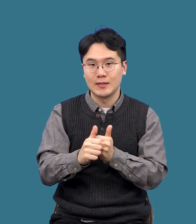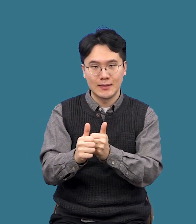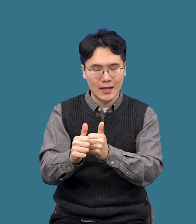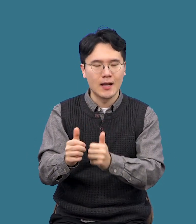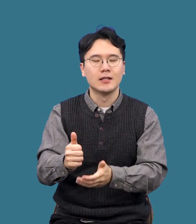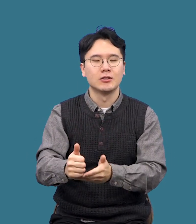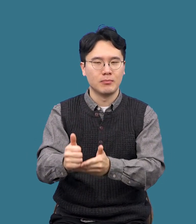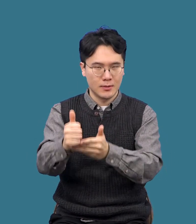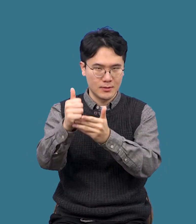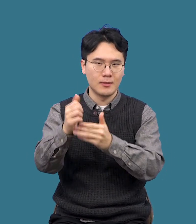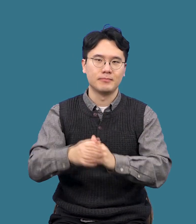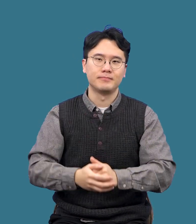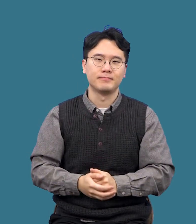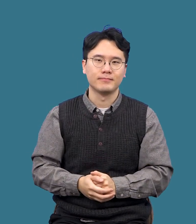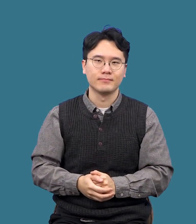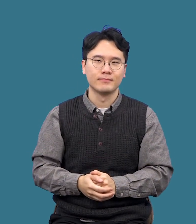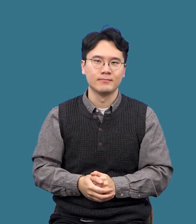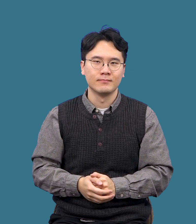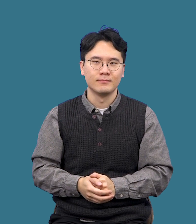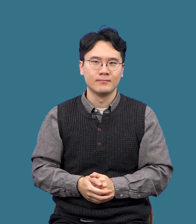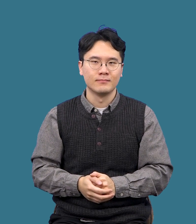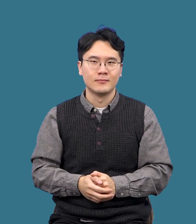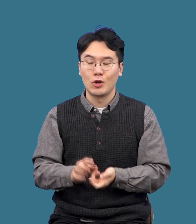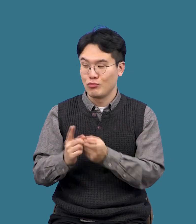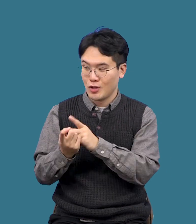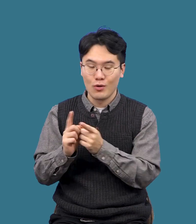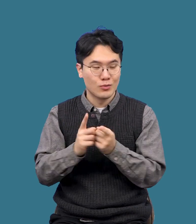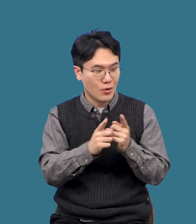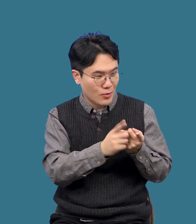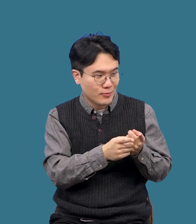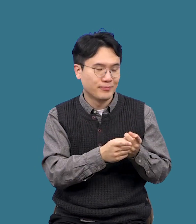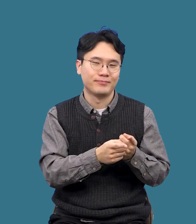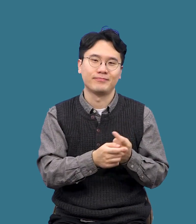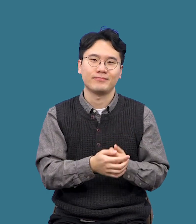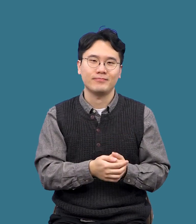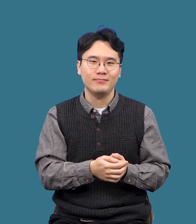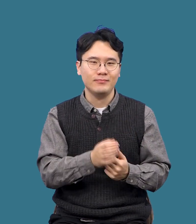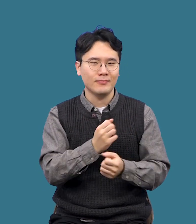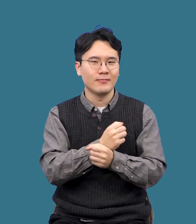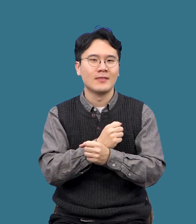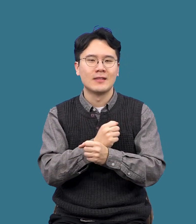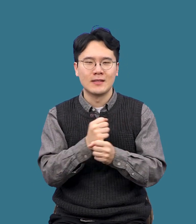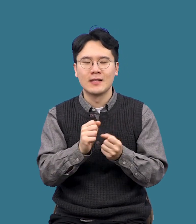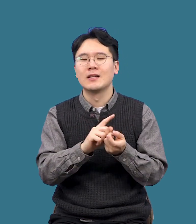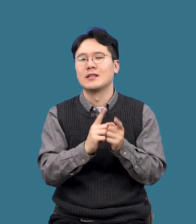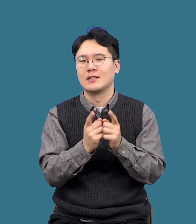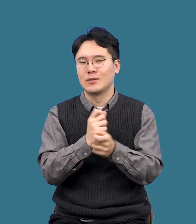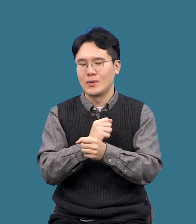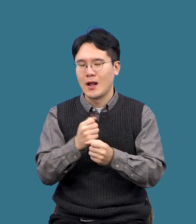섬깁시다. 옆에 사람에게 해보세요. 대속의 감격을 따라 섬깁시다.